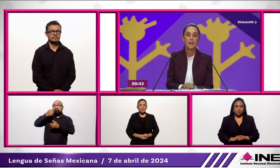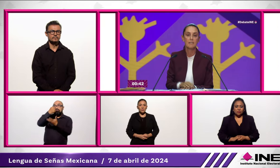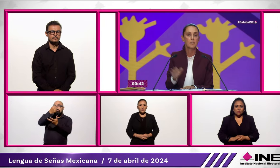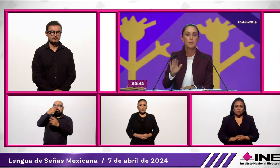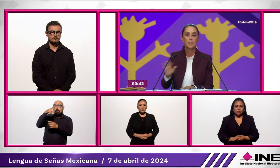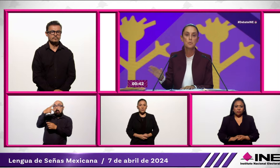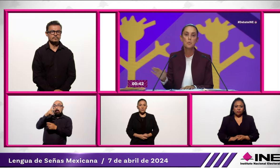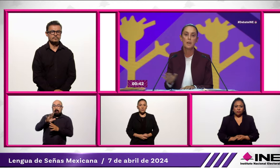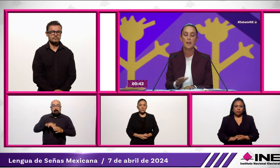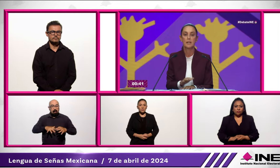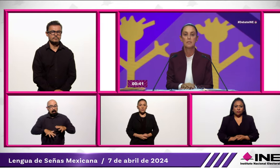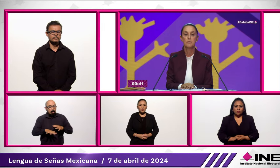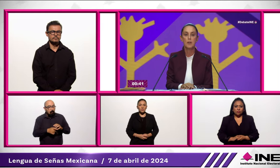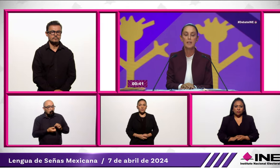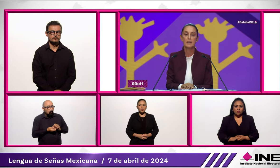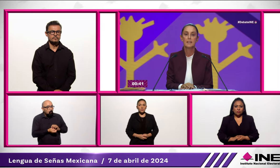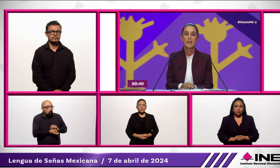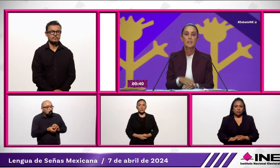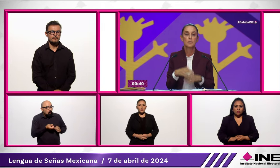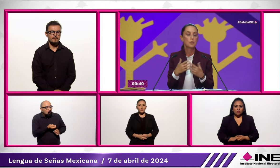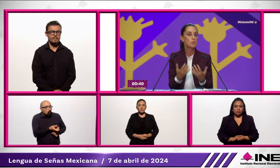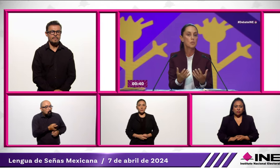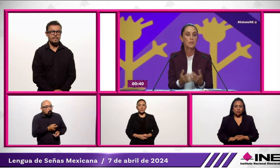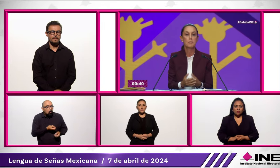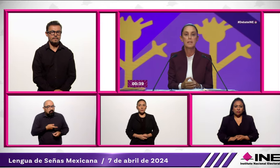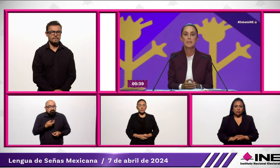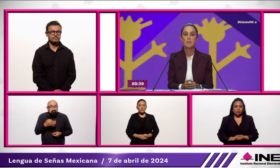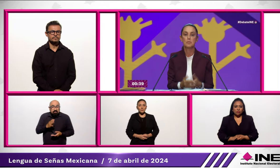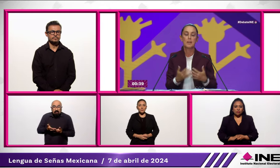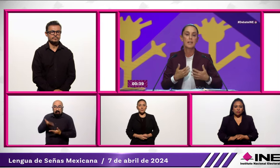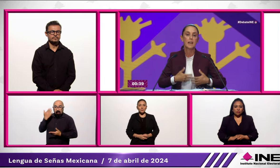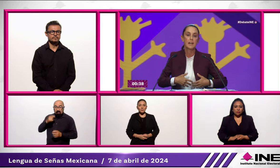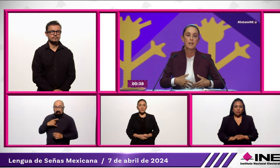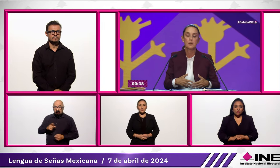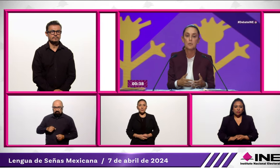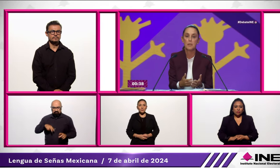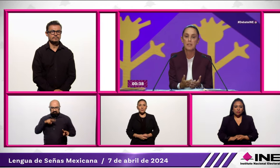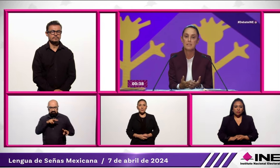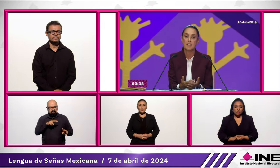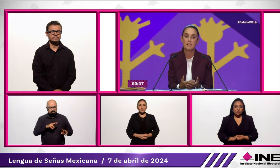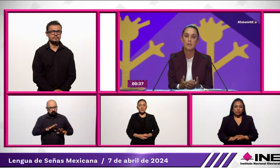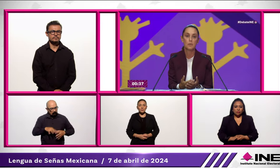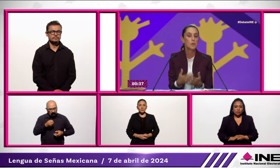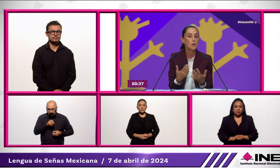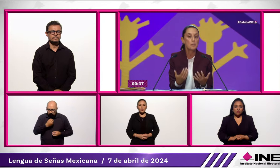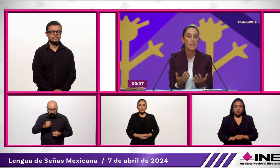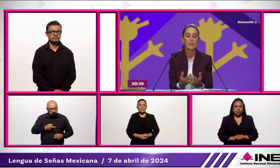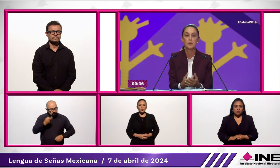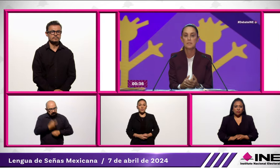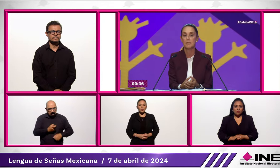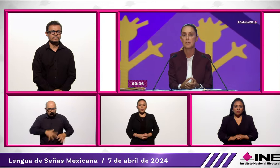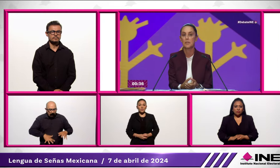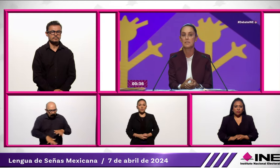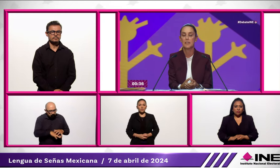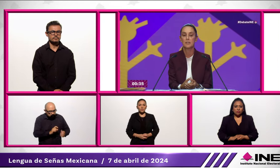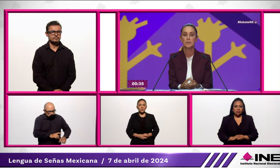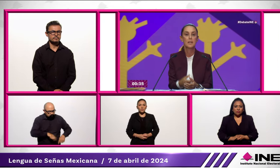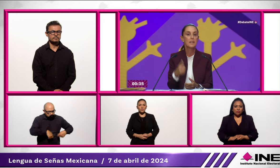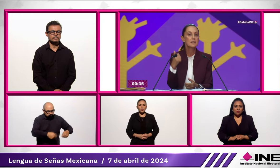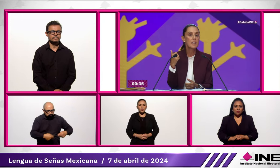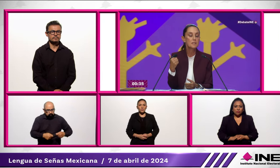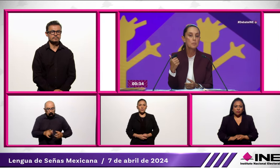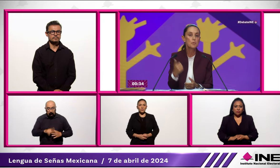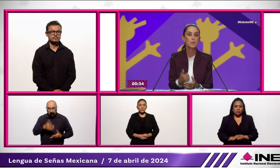que llegara abajo, que nunca fue, nosotros lo que planteamos es regar la economía desde abajo. Y hoy México está